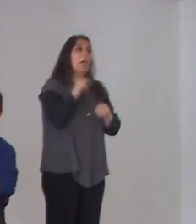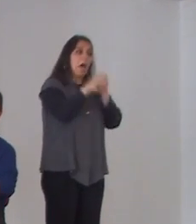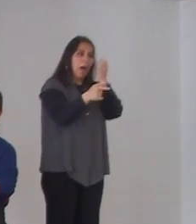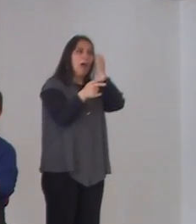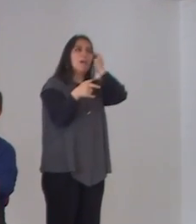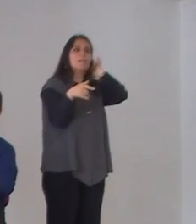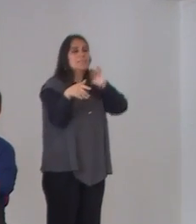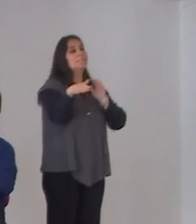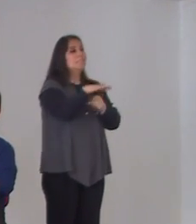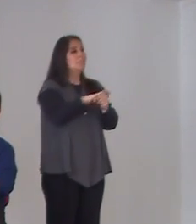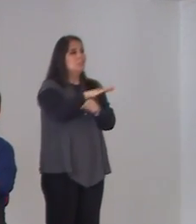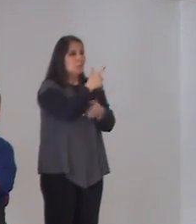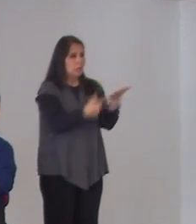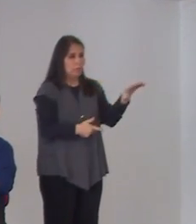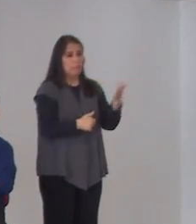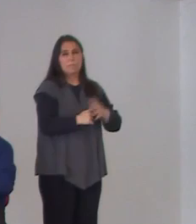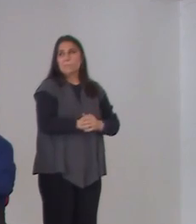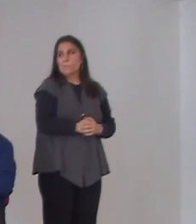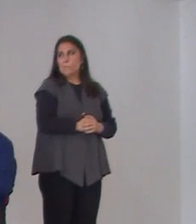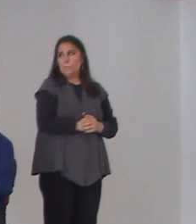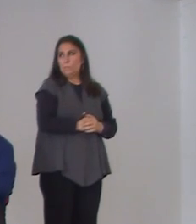hecho de que